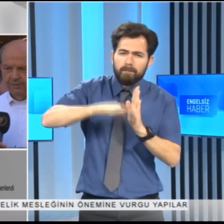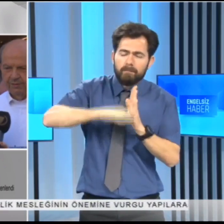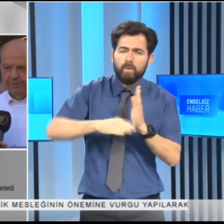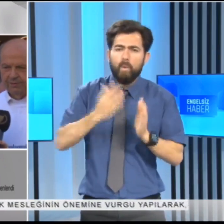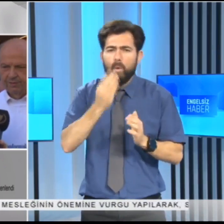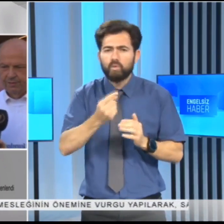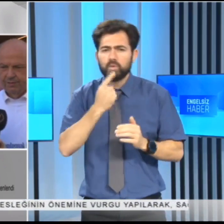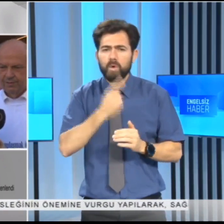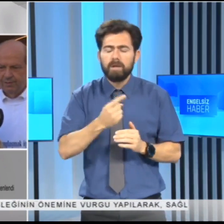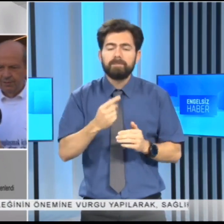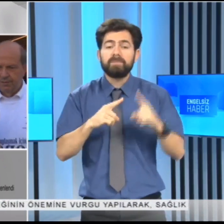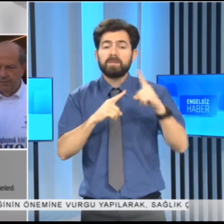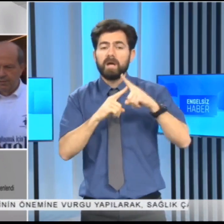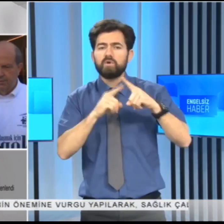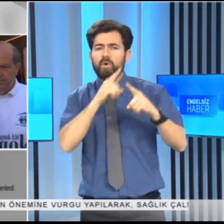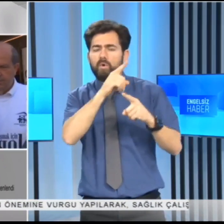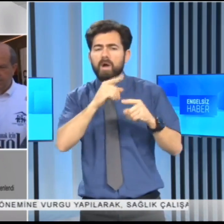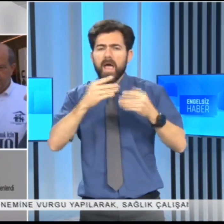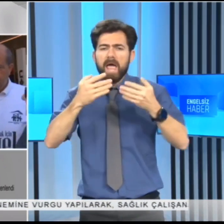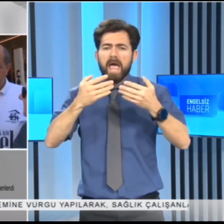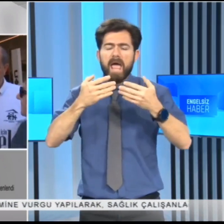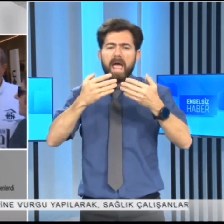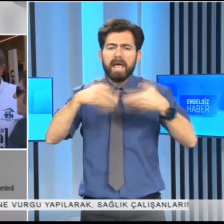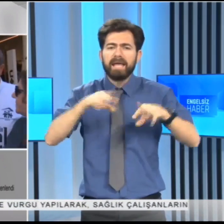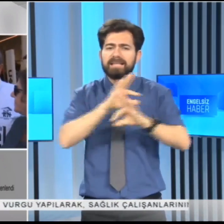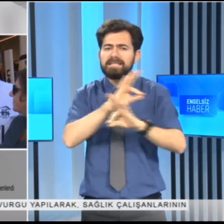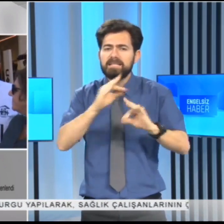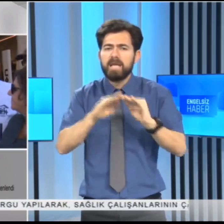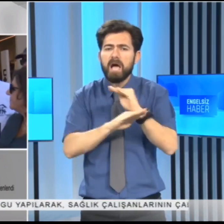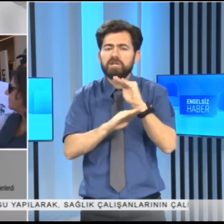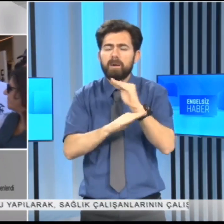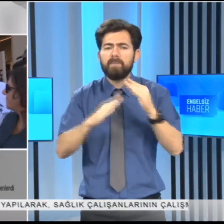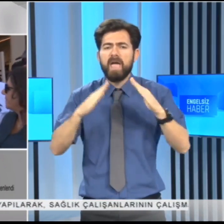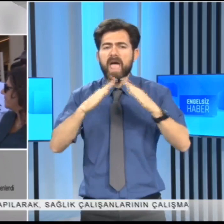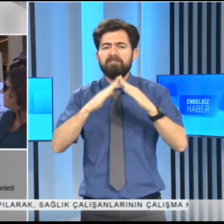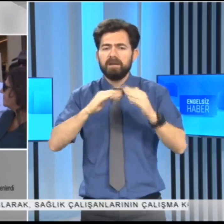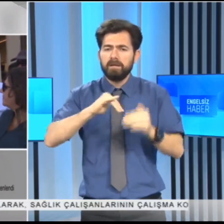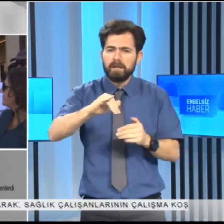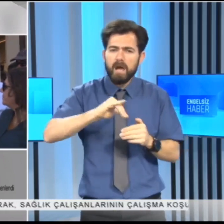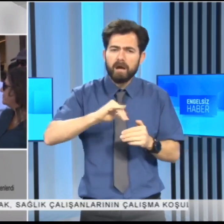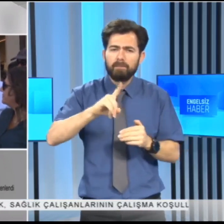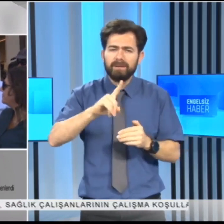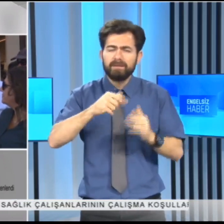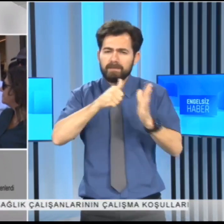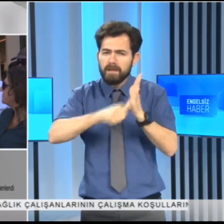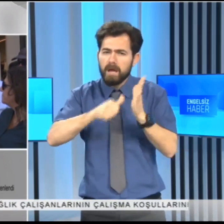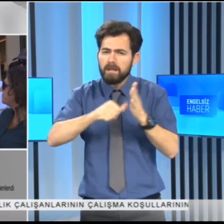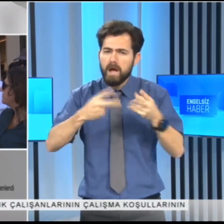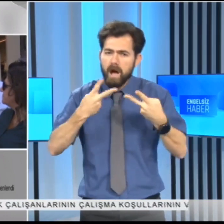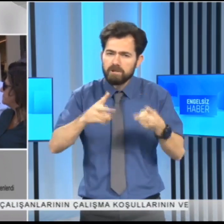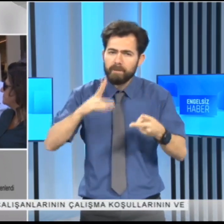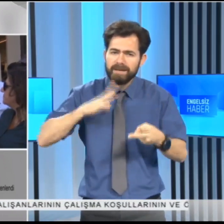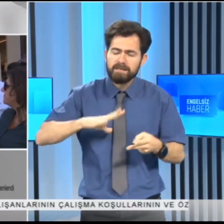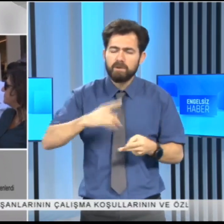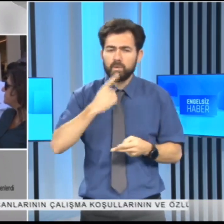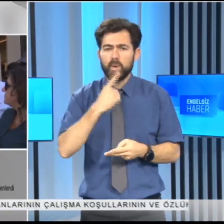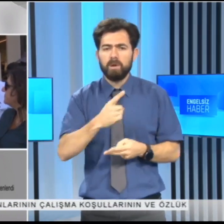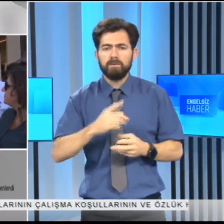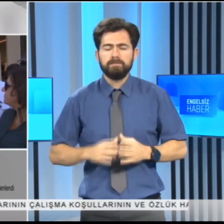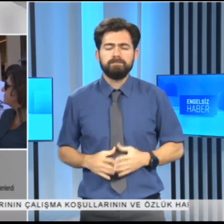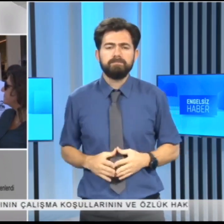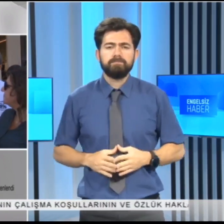Taçoy, engelsiz yaşam evini yakın bir tarihte açacaklarını da sözlerine ekledi.